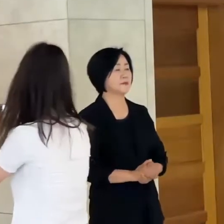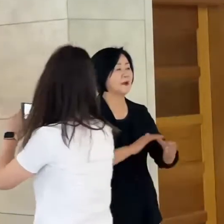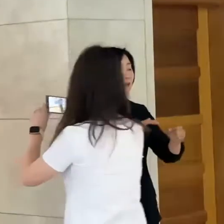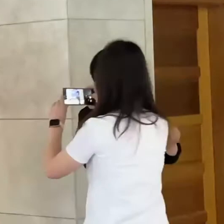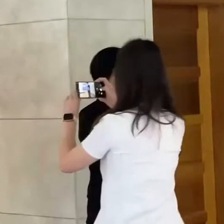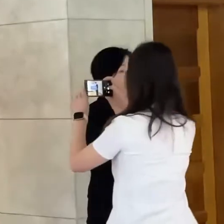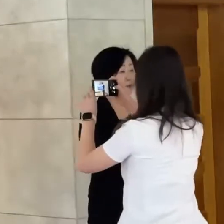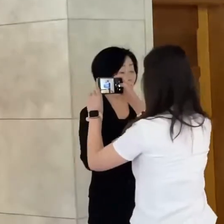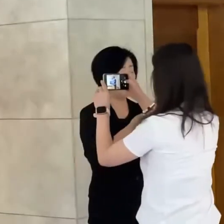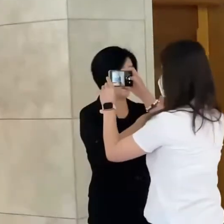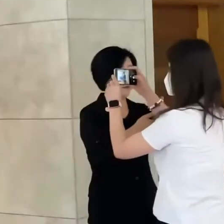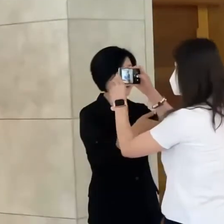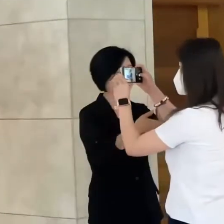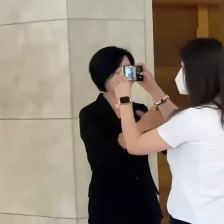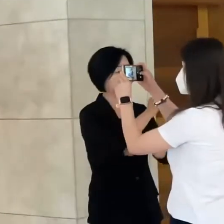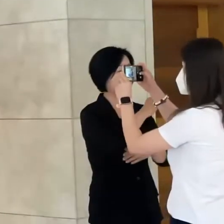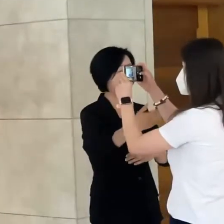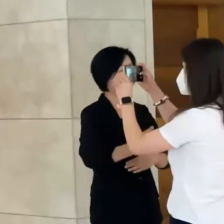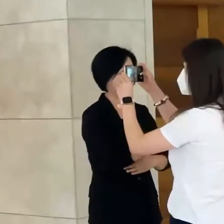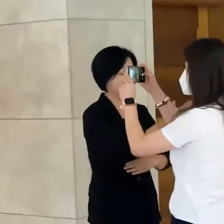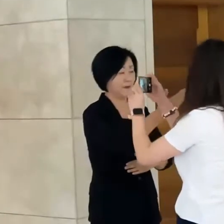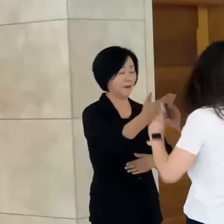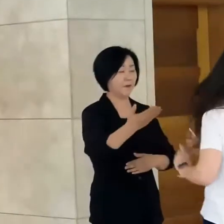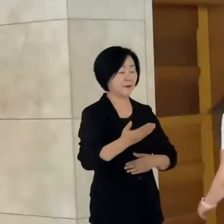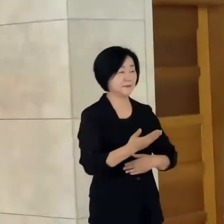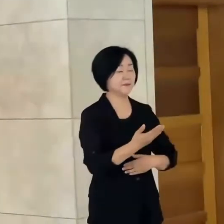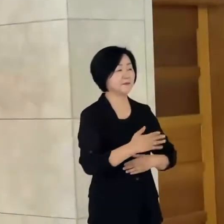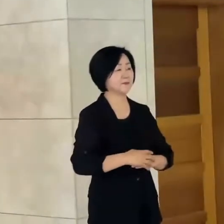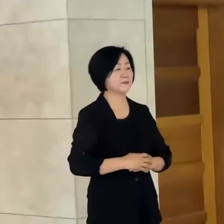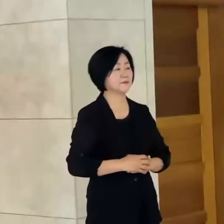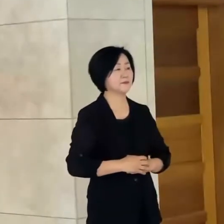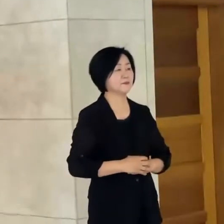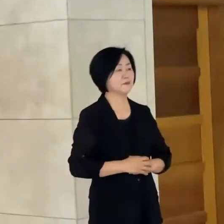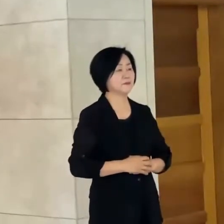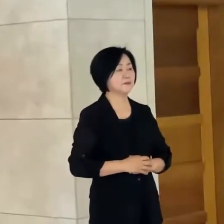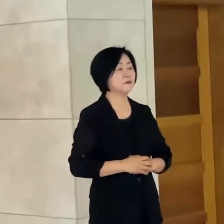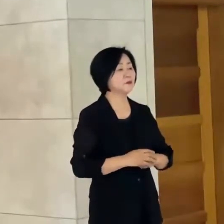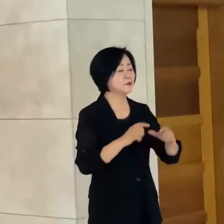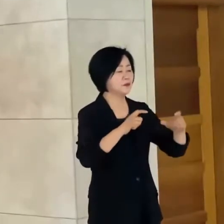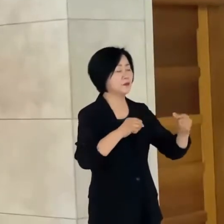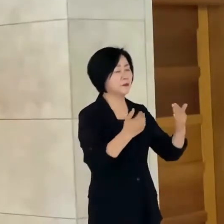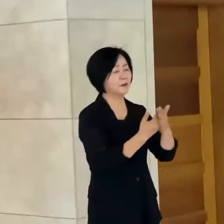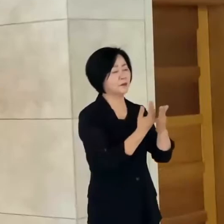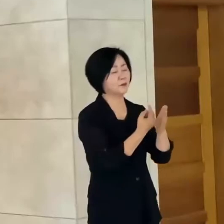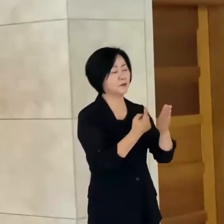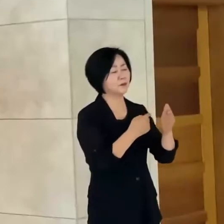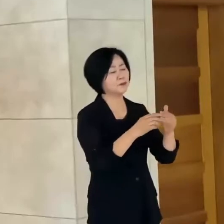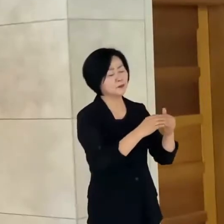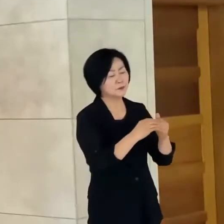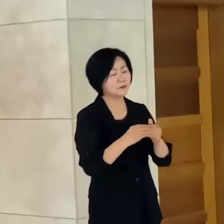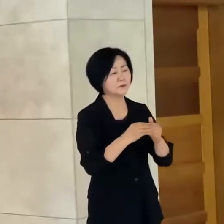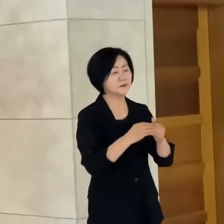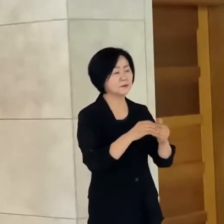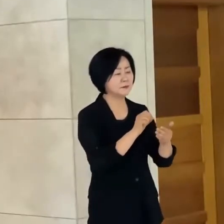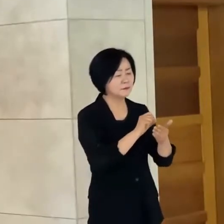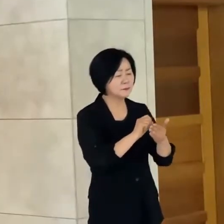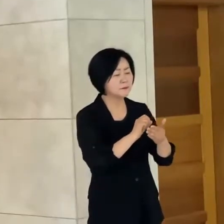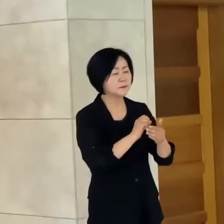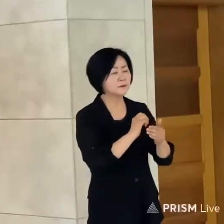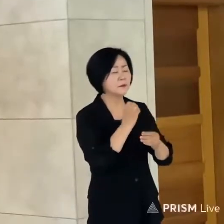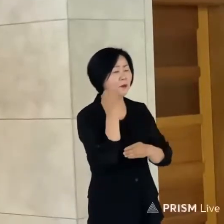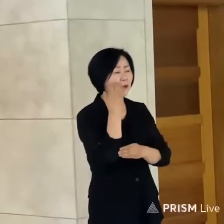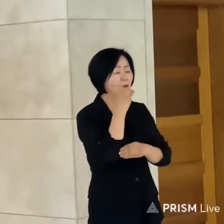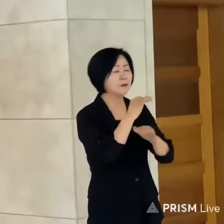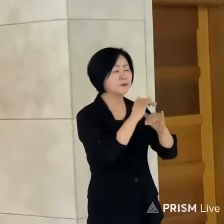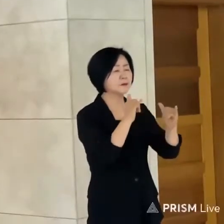사랑하고 존경하는 양평 국민 여러분, 그리고 지역 발전을 이끄시는 이 시대의